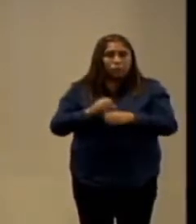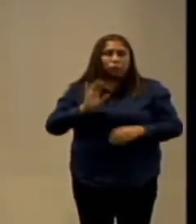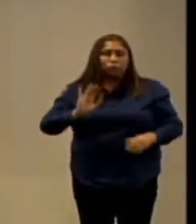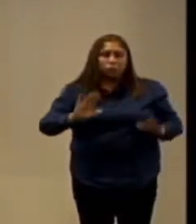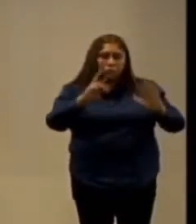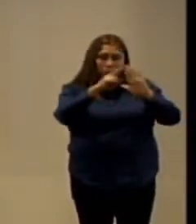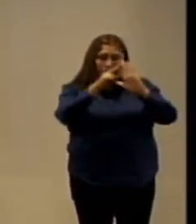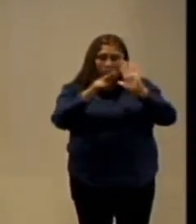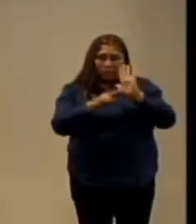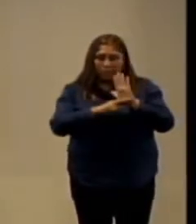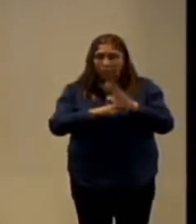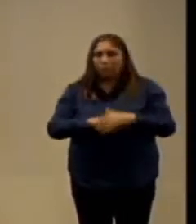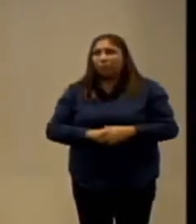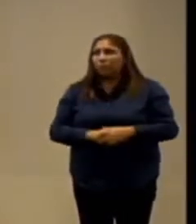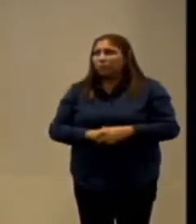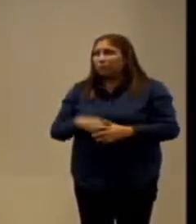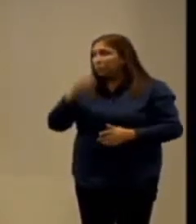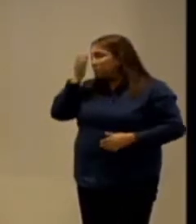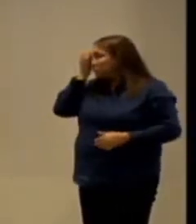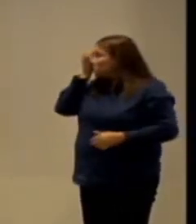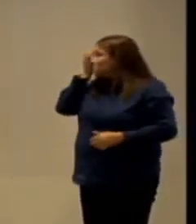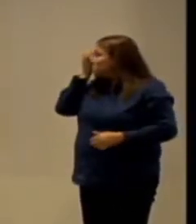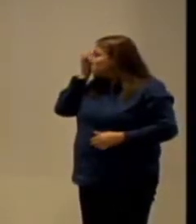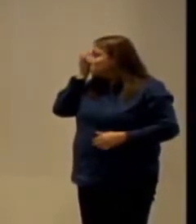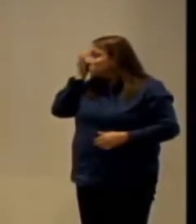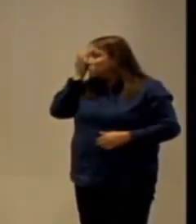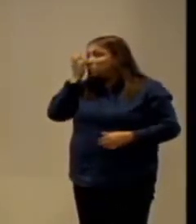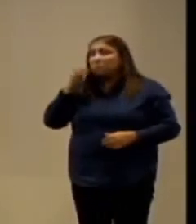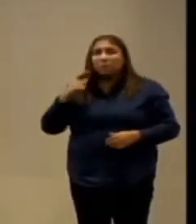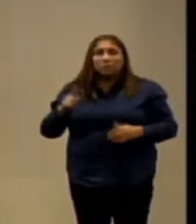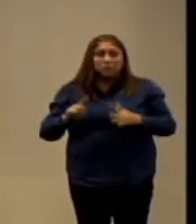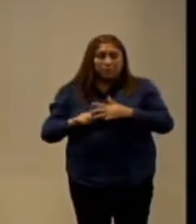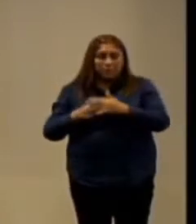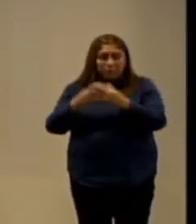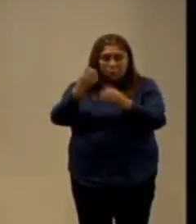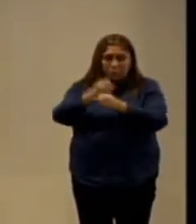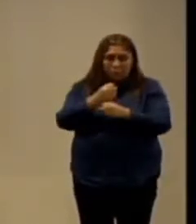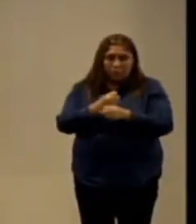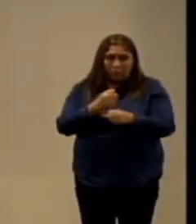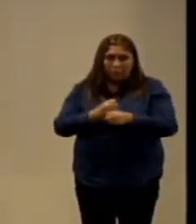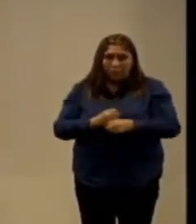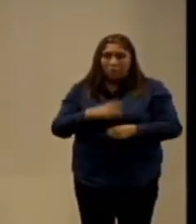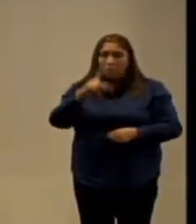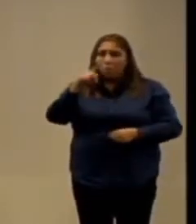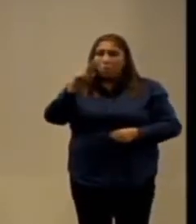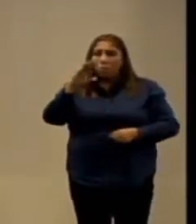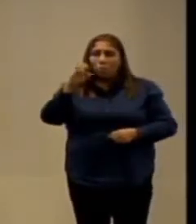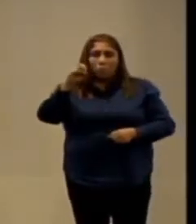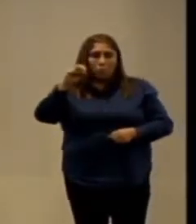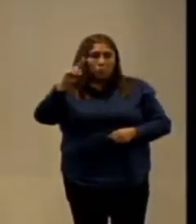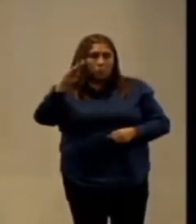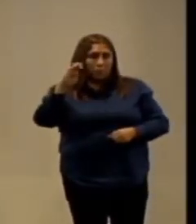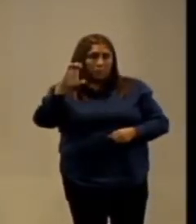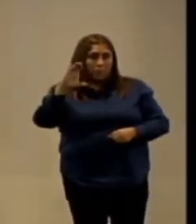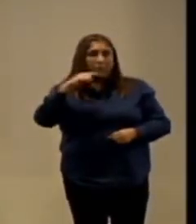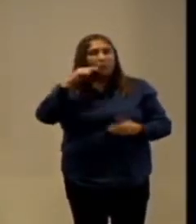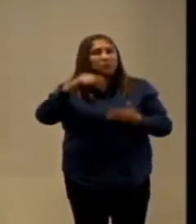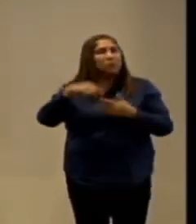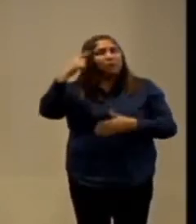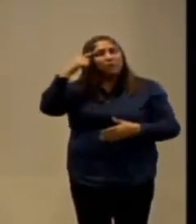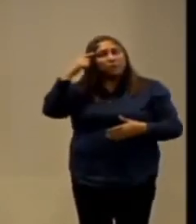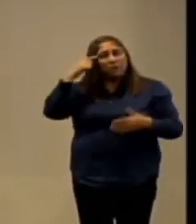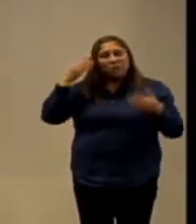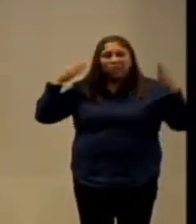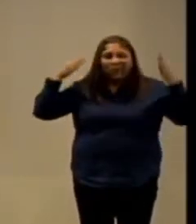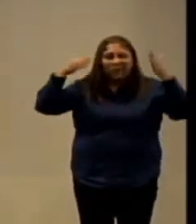reglamento. Entonces, desde su nacimiento, digamos, PRONAVEC está pensado para